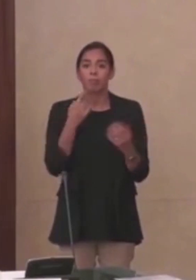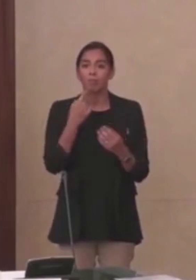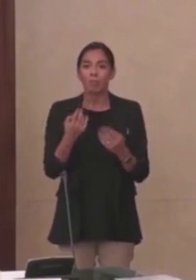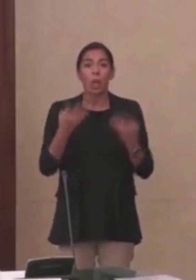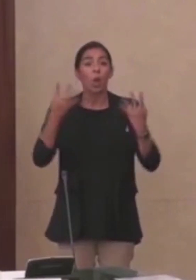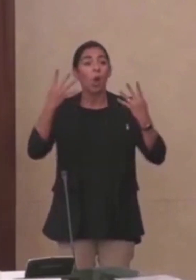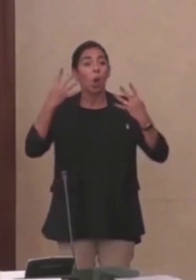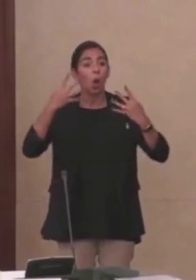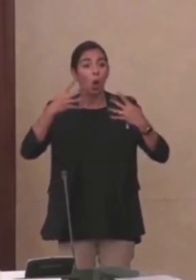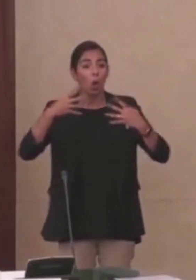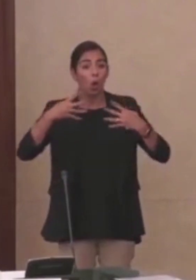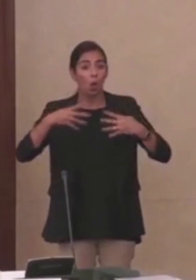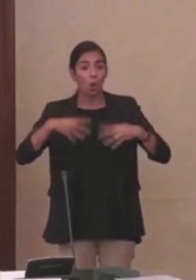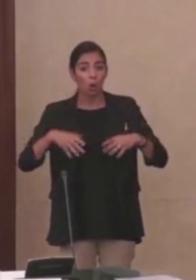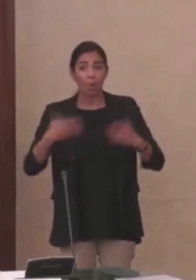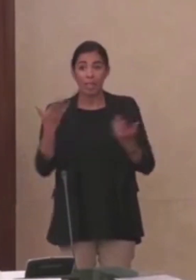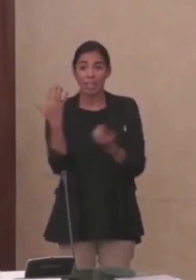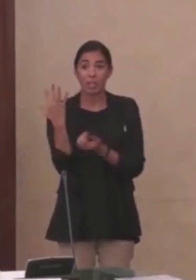L'organisation